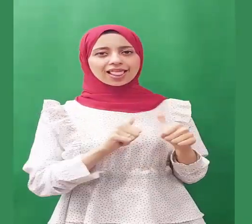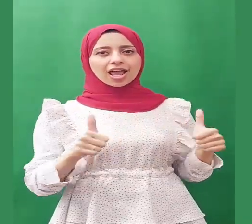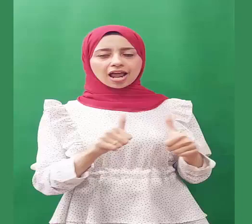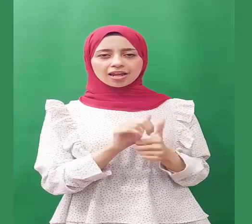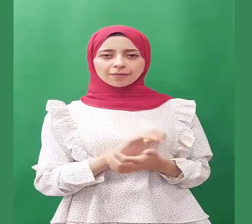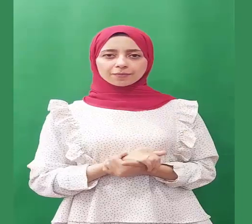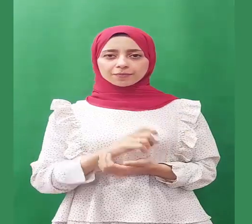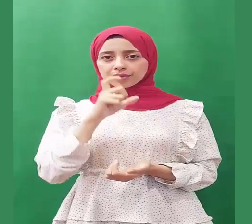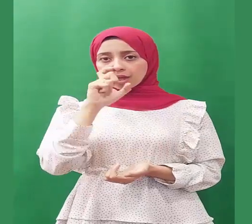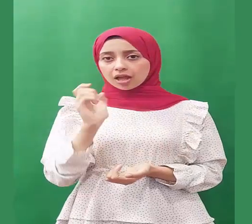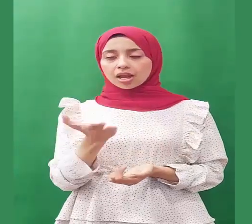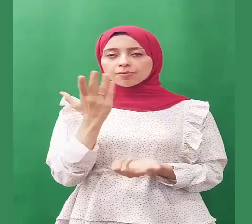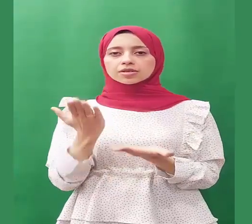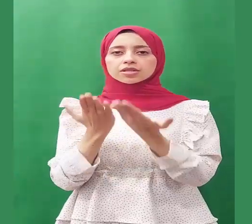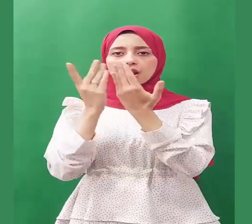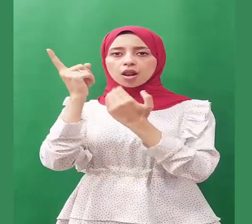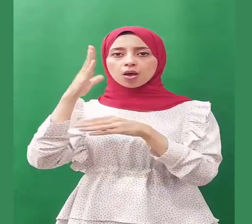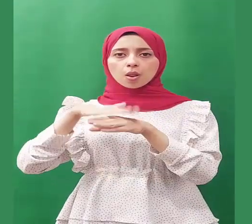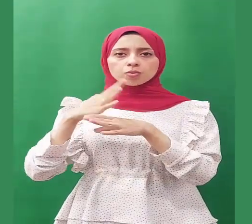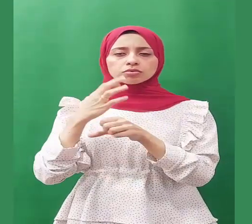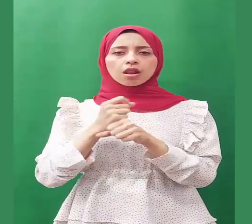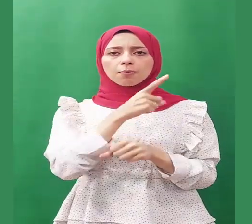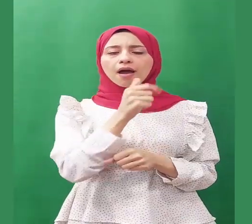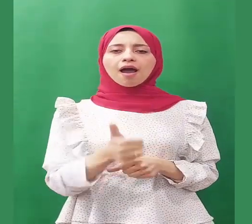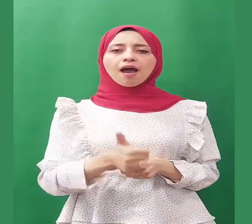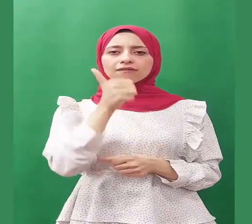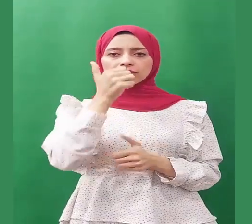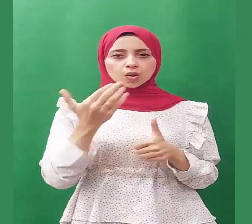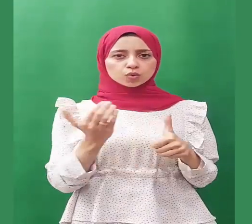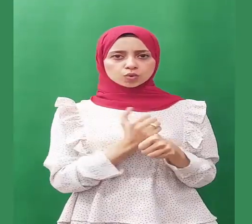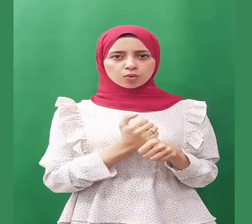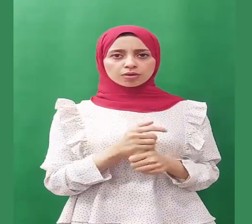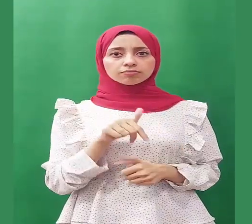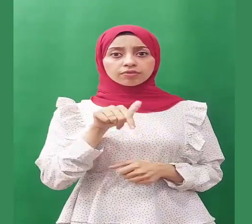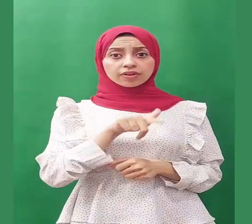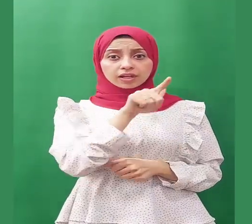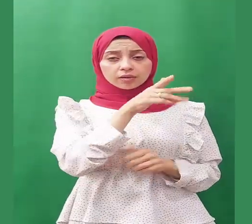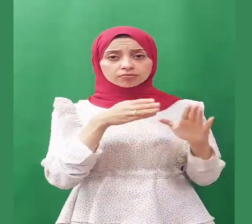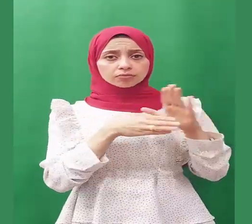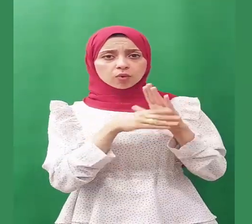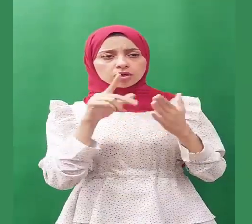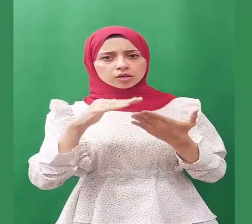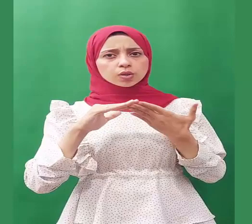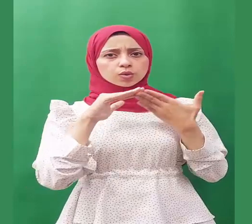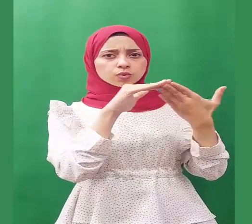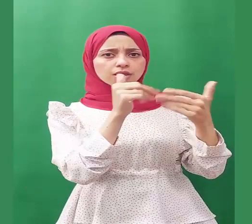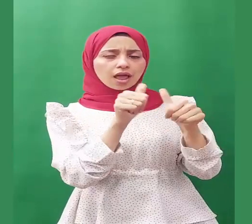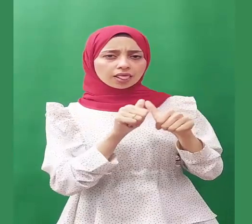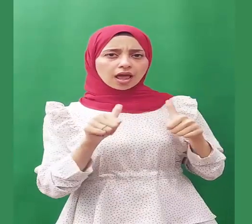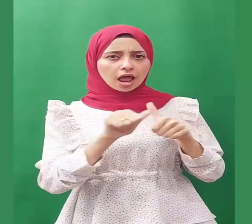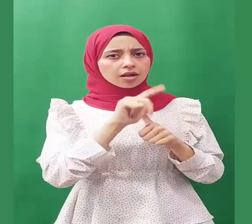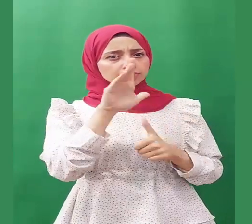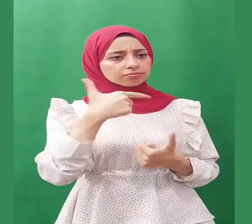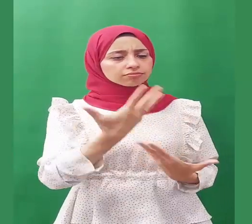نبينا صلى الله عليه وسلم نعم الزوج فكان في مهنه اهله يساعدهم ويعاونهم